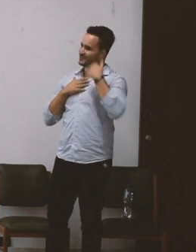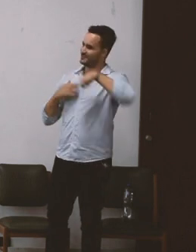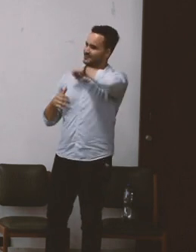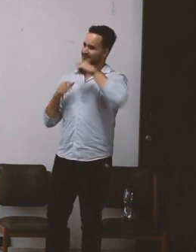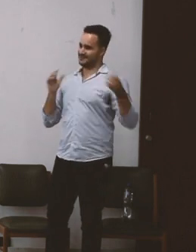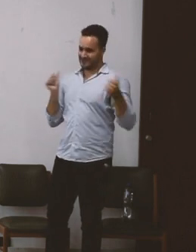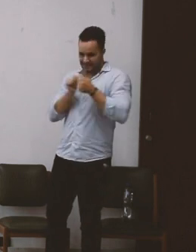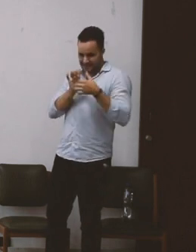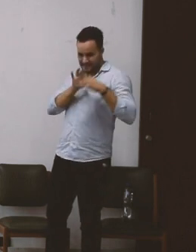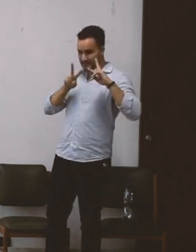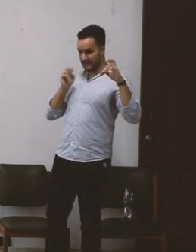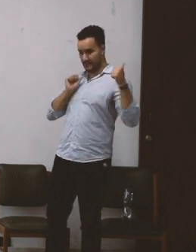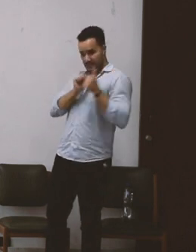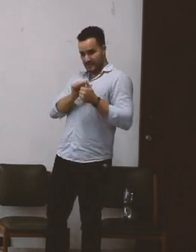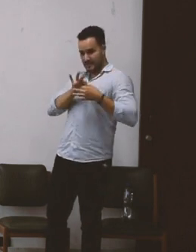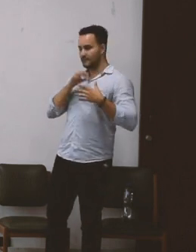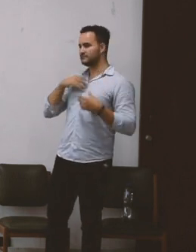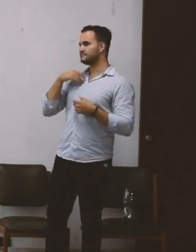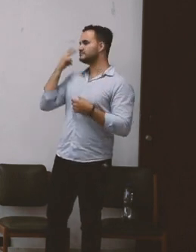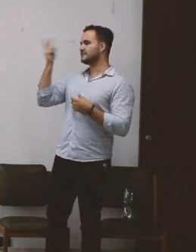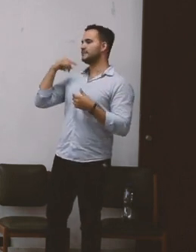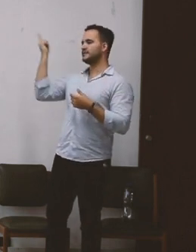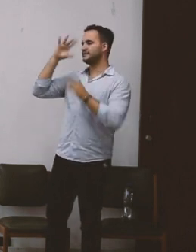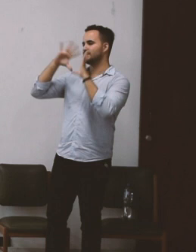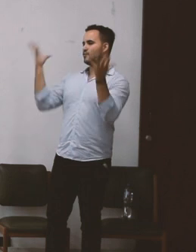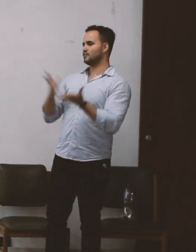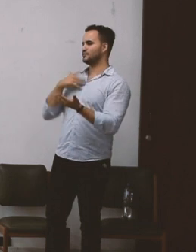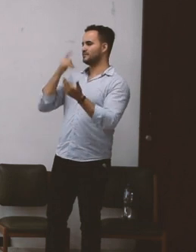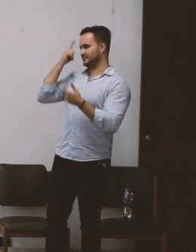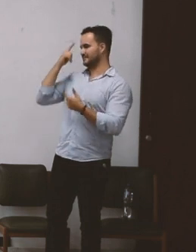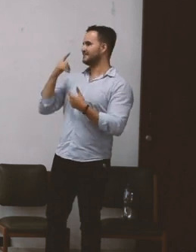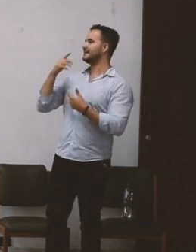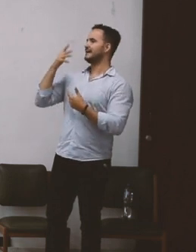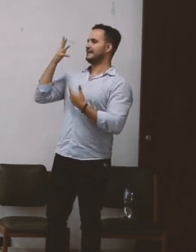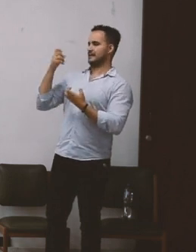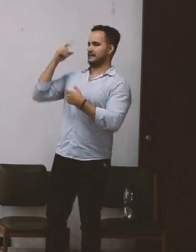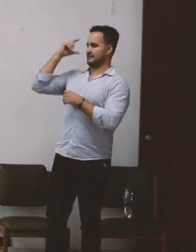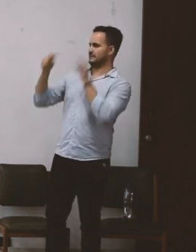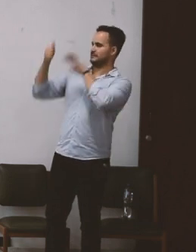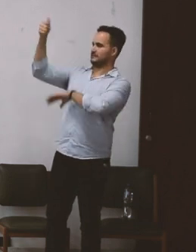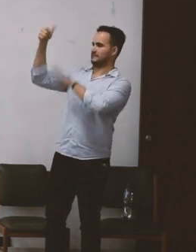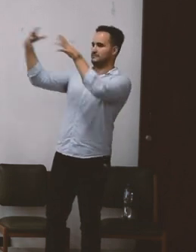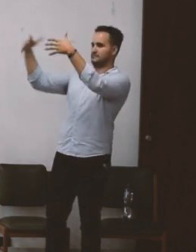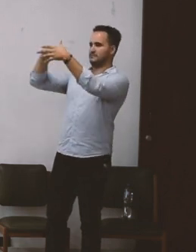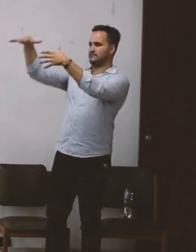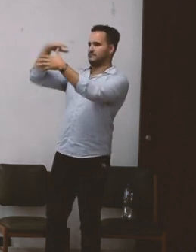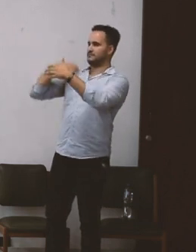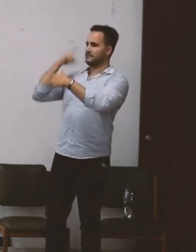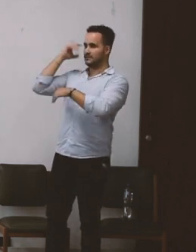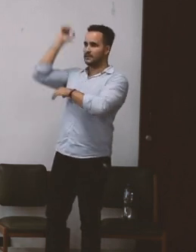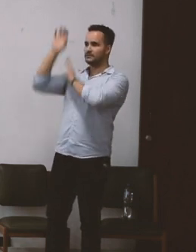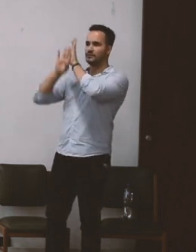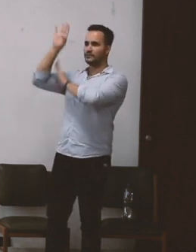mundo, ya también nuestro, es un universo muy pequeño motivado por la distinción jerárquica entre la pulcritud del desarrollo